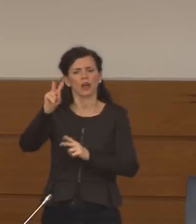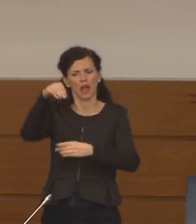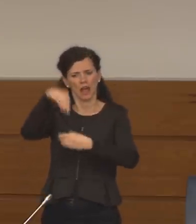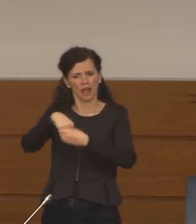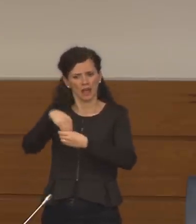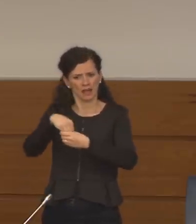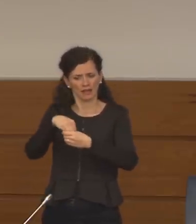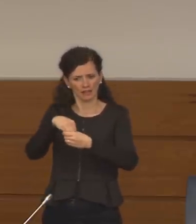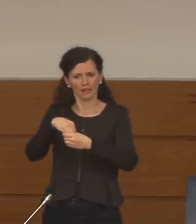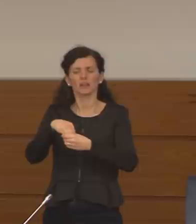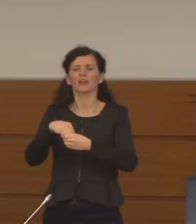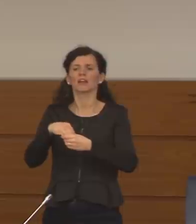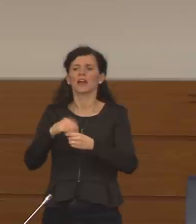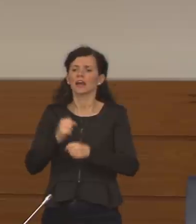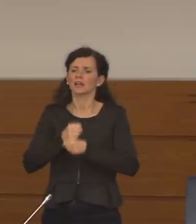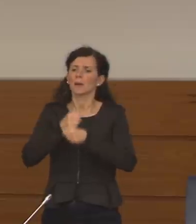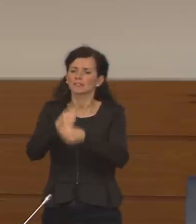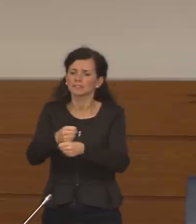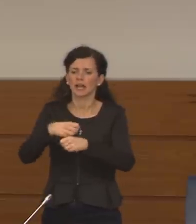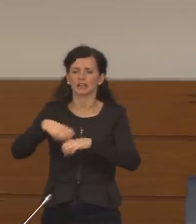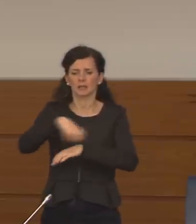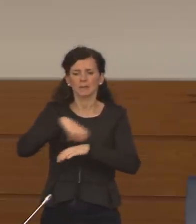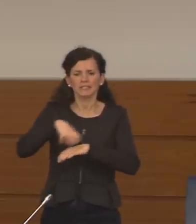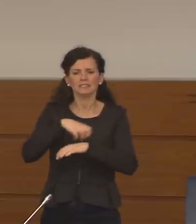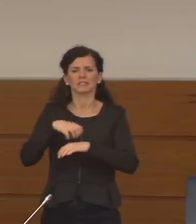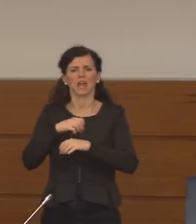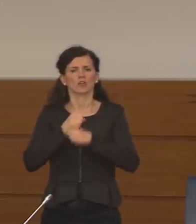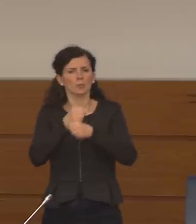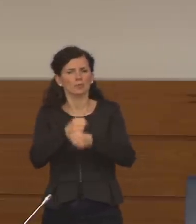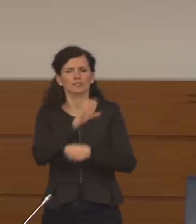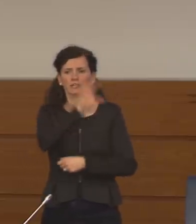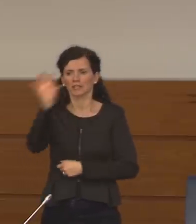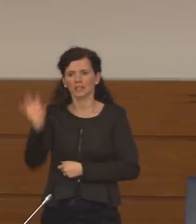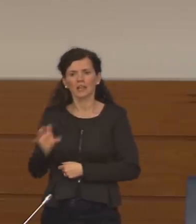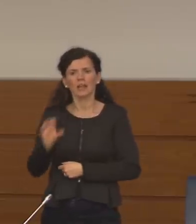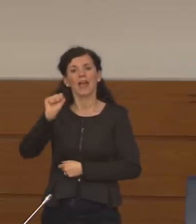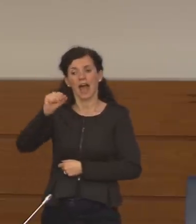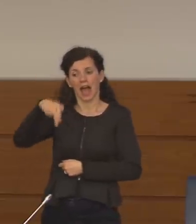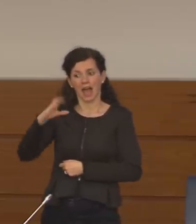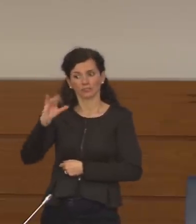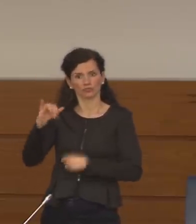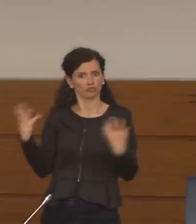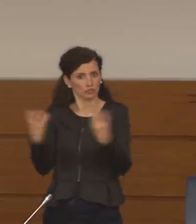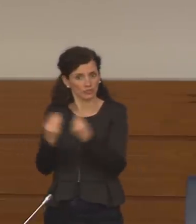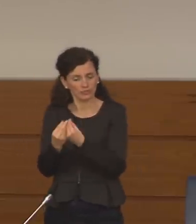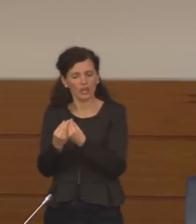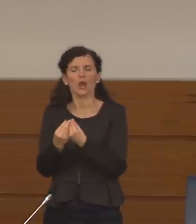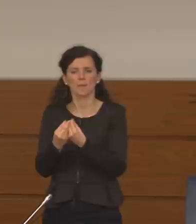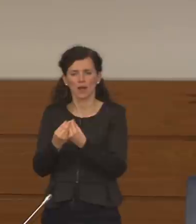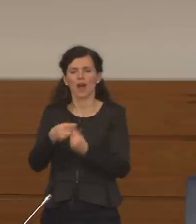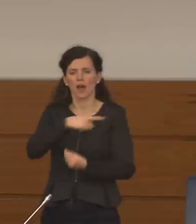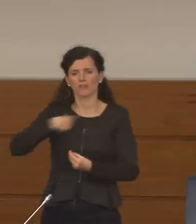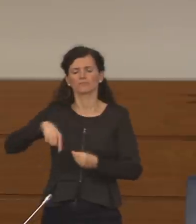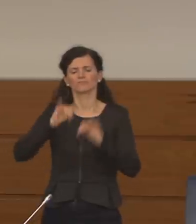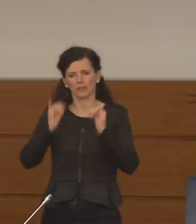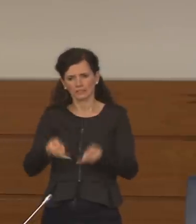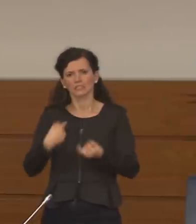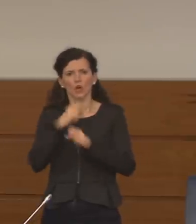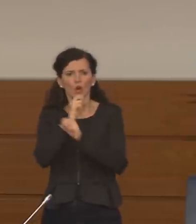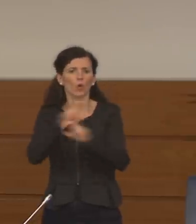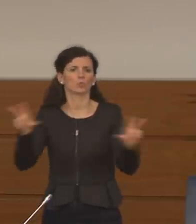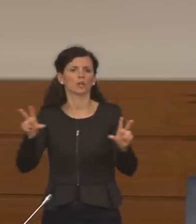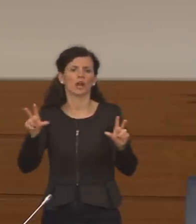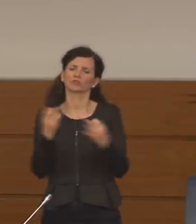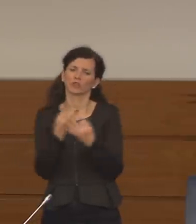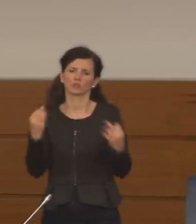quindi con tutti i rappresentanti dei ministeri delle regioni e dell'anci daremo una adeguata comunicazione quindi